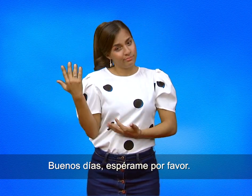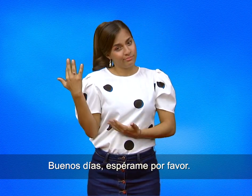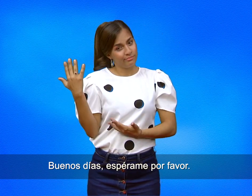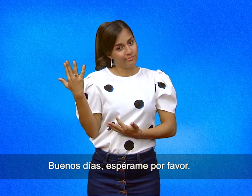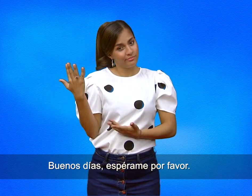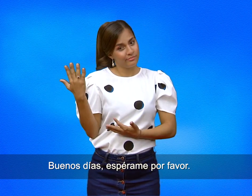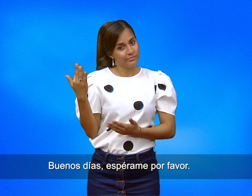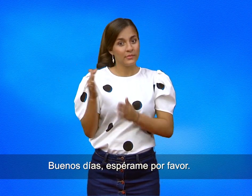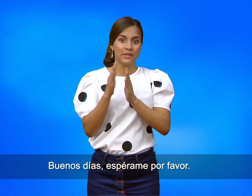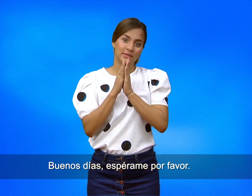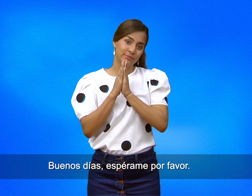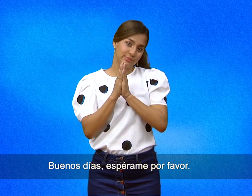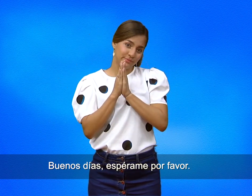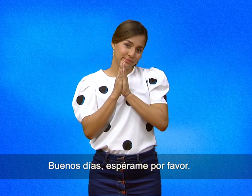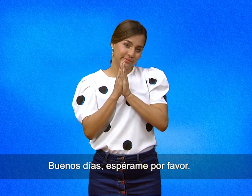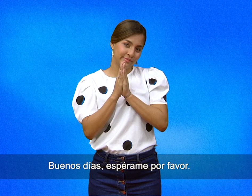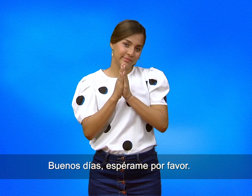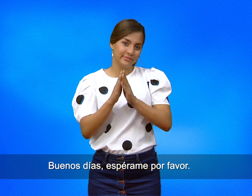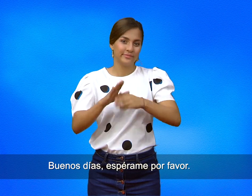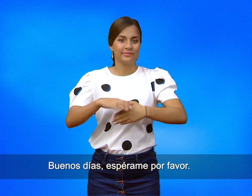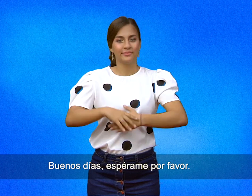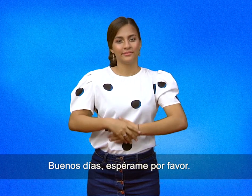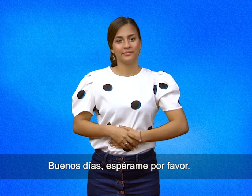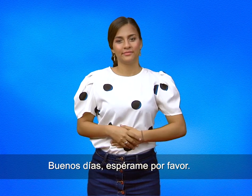Espérame, por favor.